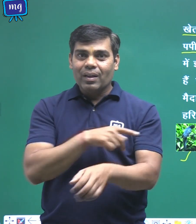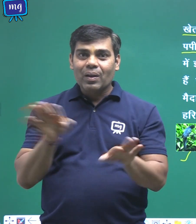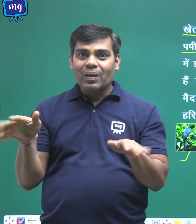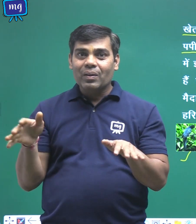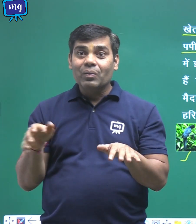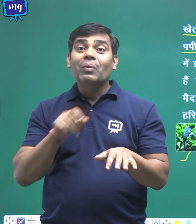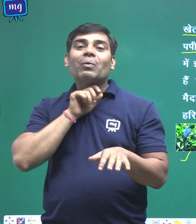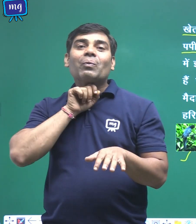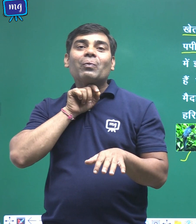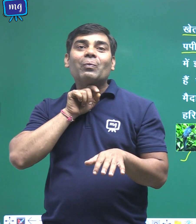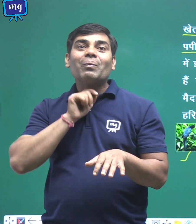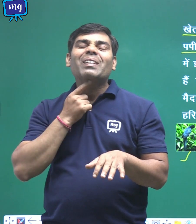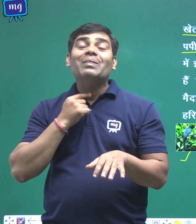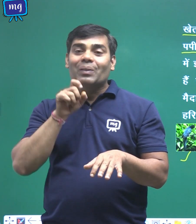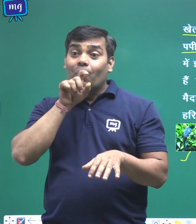जब कूकती है,